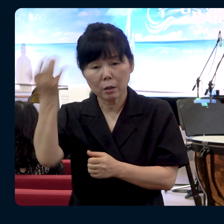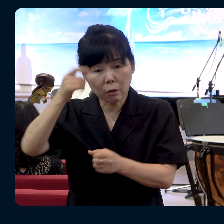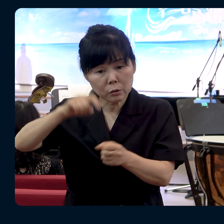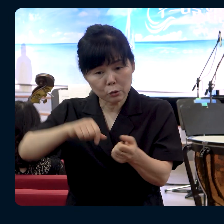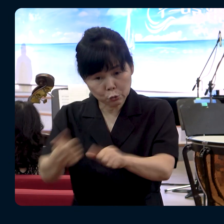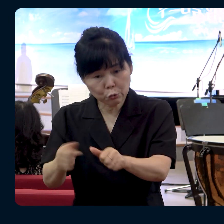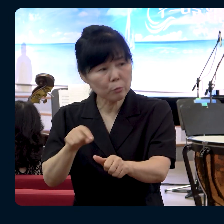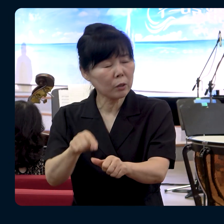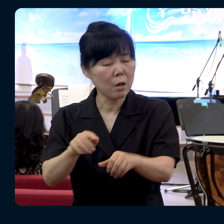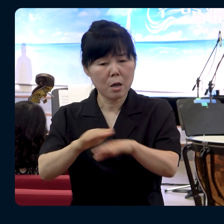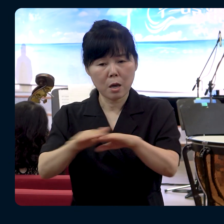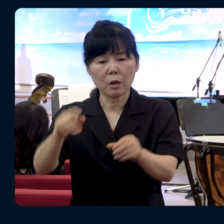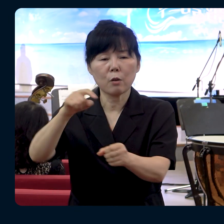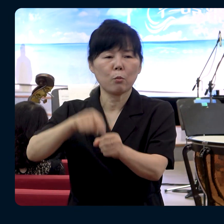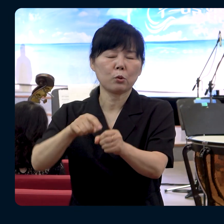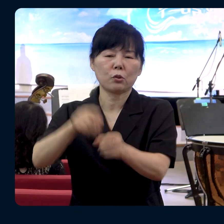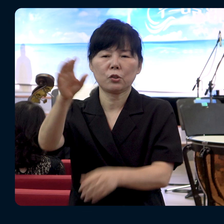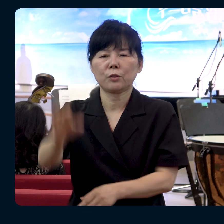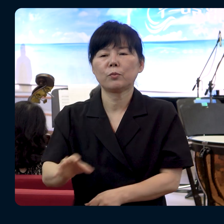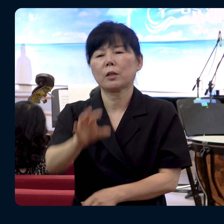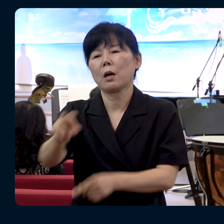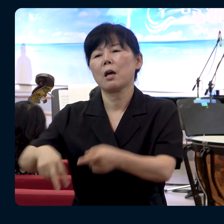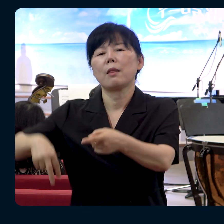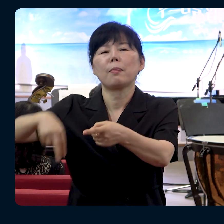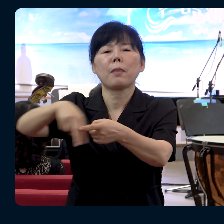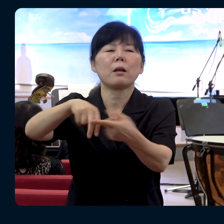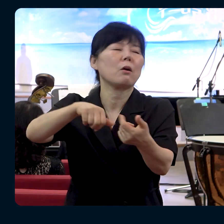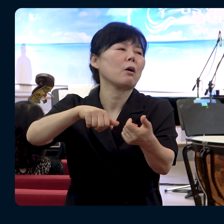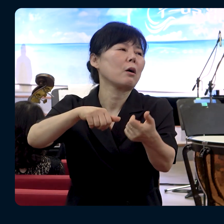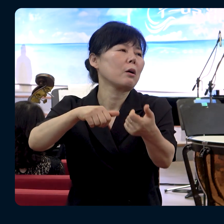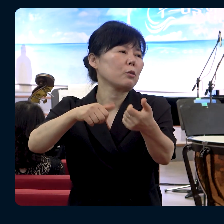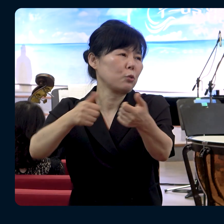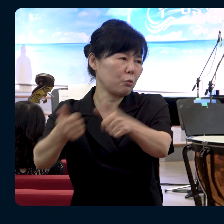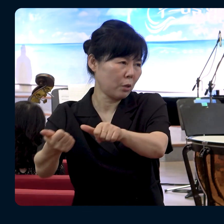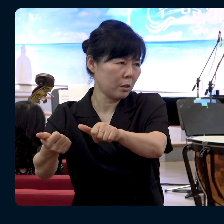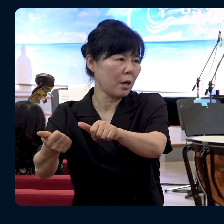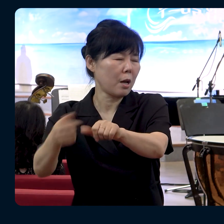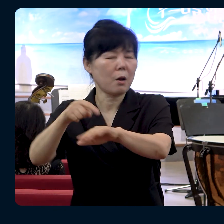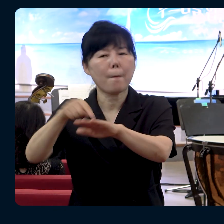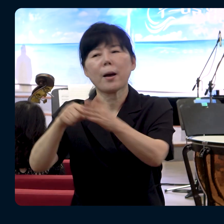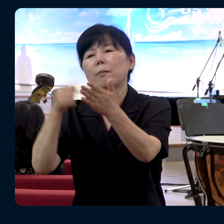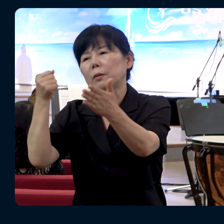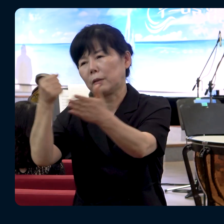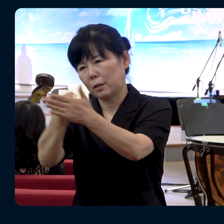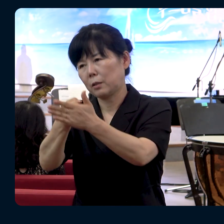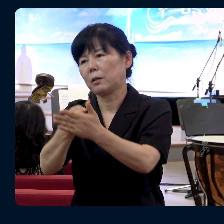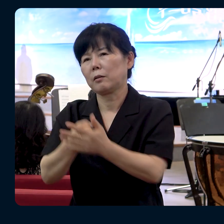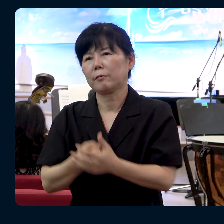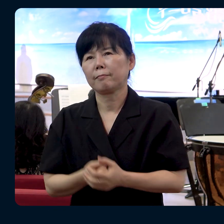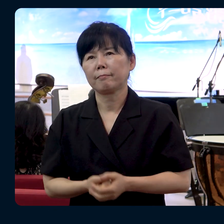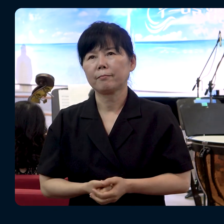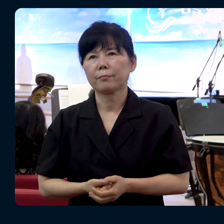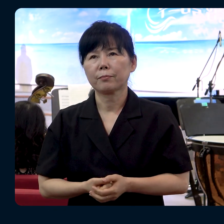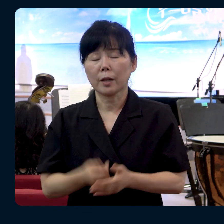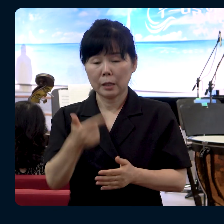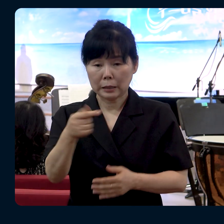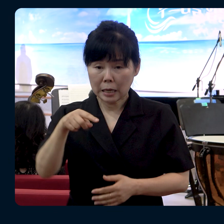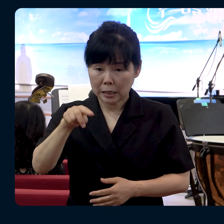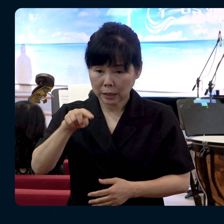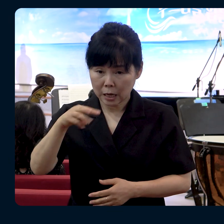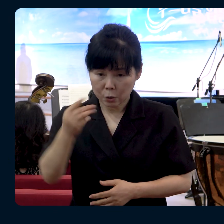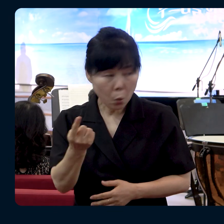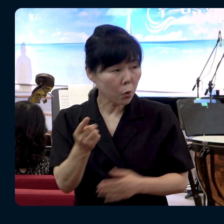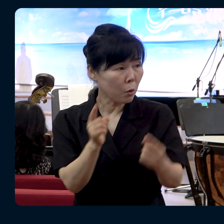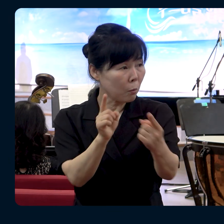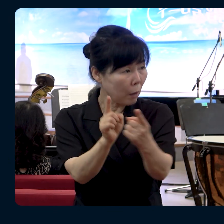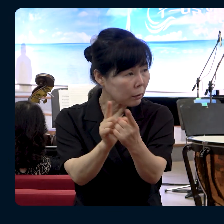예루살렘으로 가서 십자가에 달려 해결하겠다. 그 결심을 굳게 하신 것이죠. 지금 나사로를 만나시고